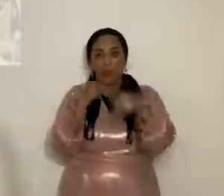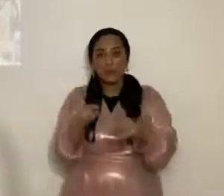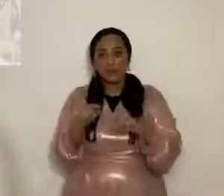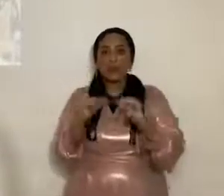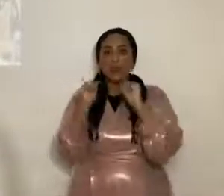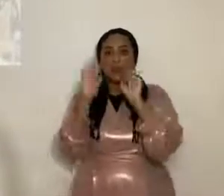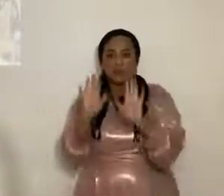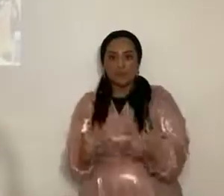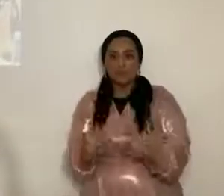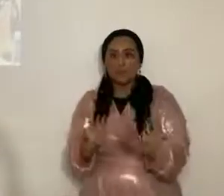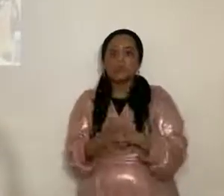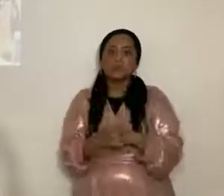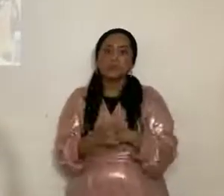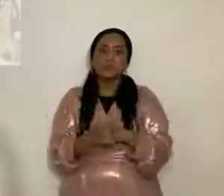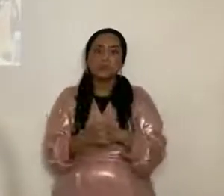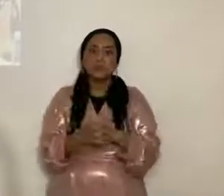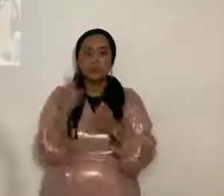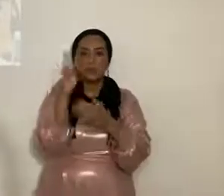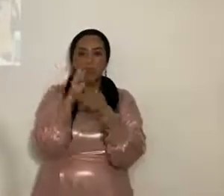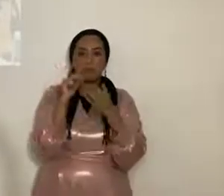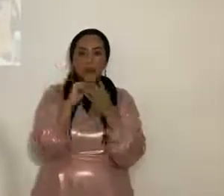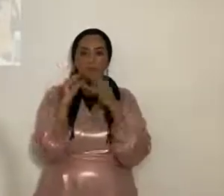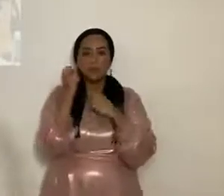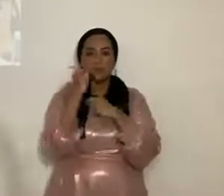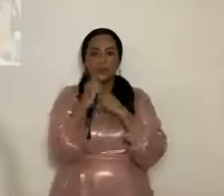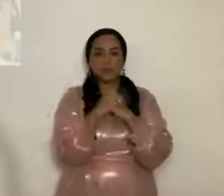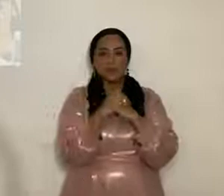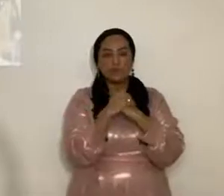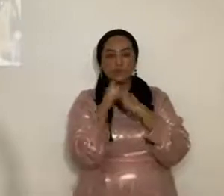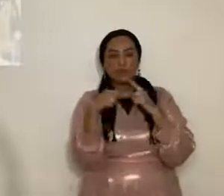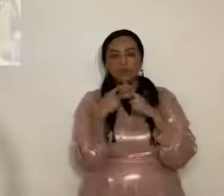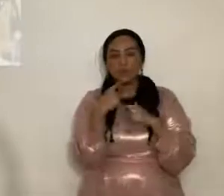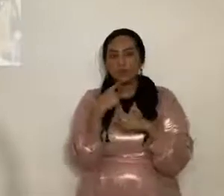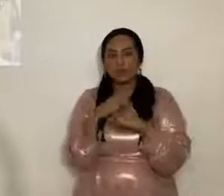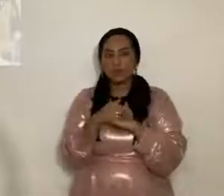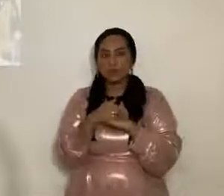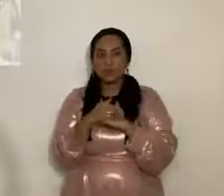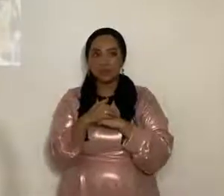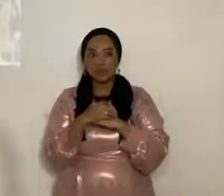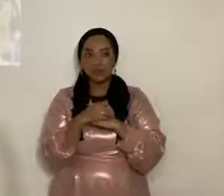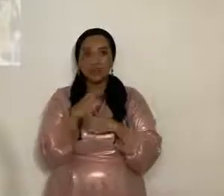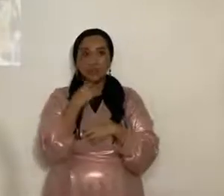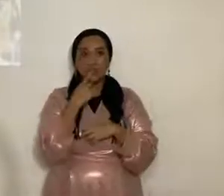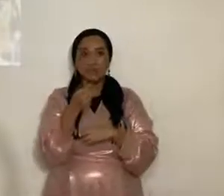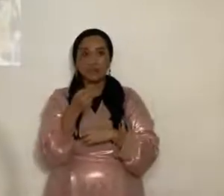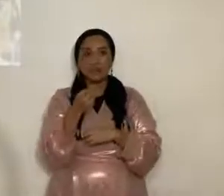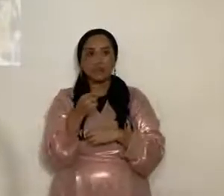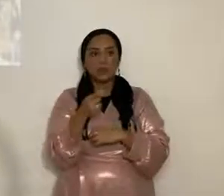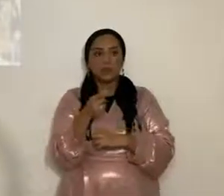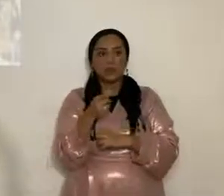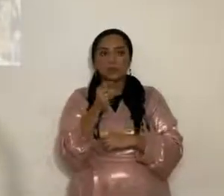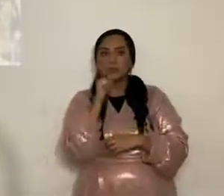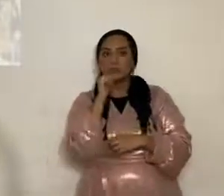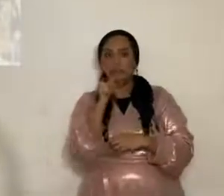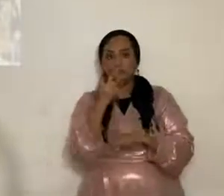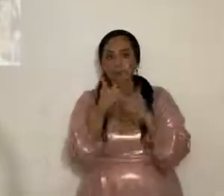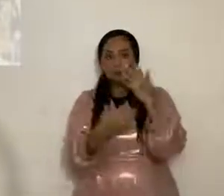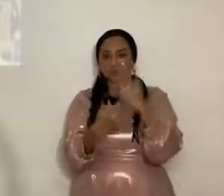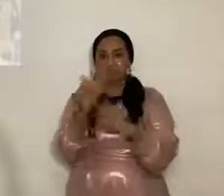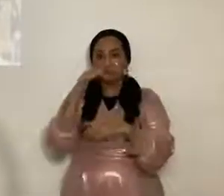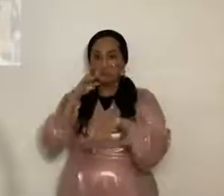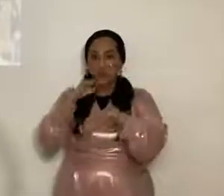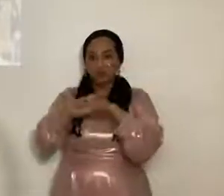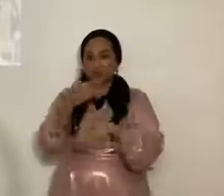Bendición. Vamos a leerlo en el verso 12, cuando dice: y dijo: no extiendas tu mano sobre